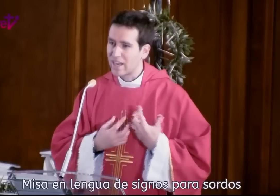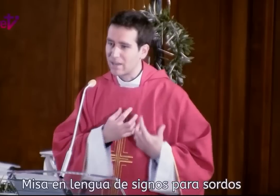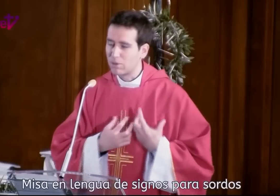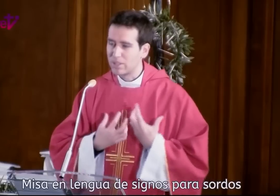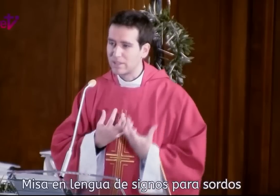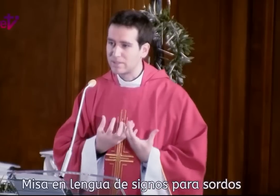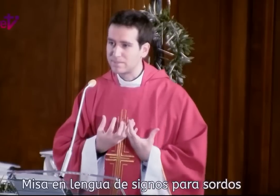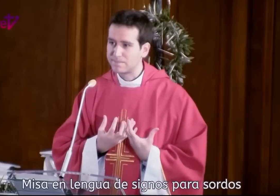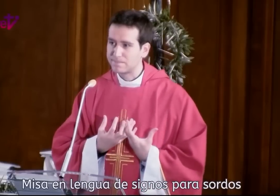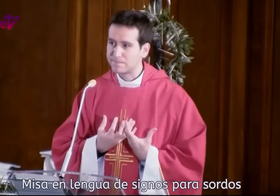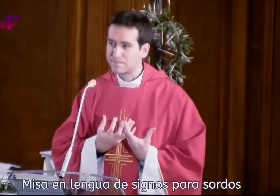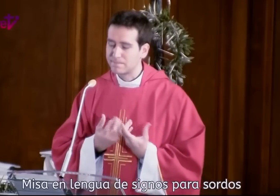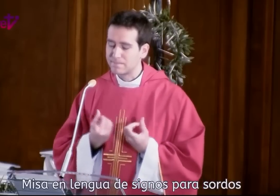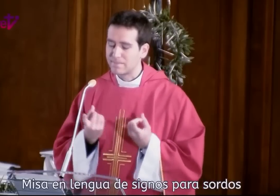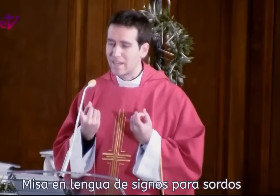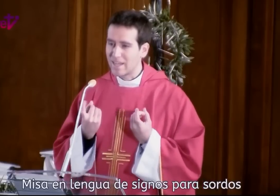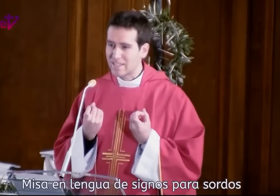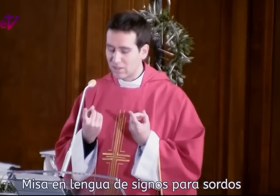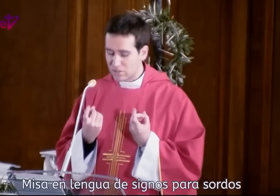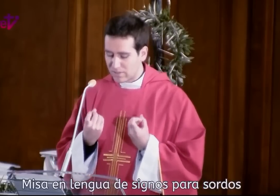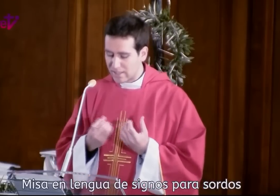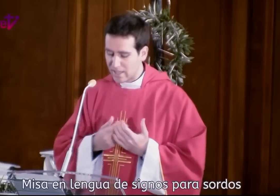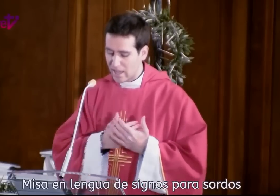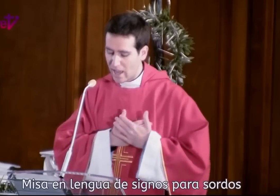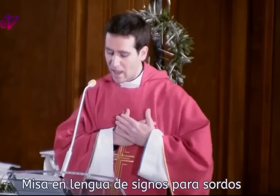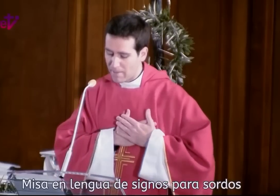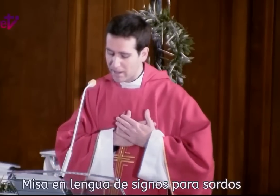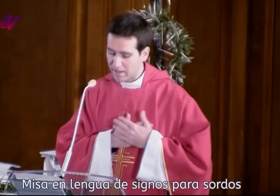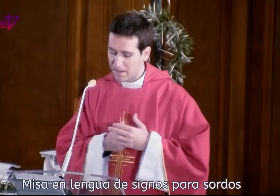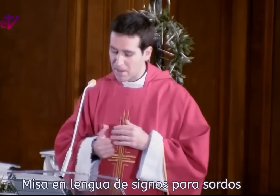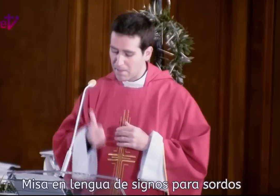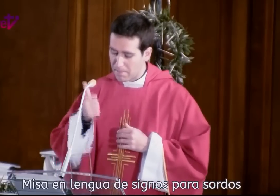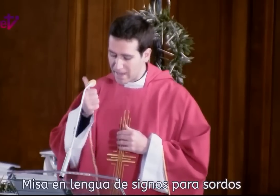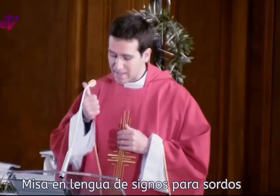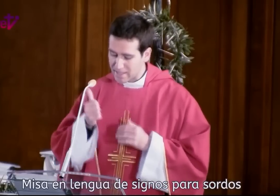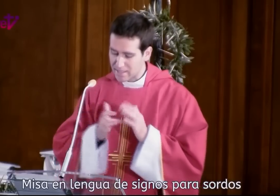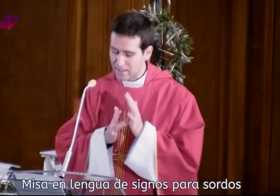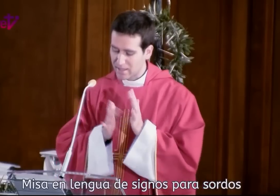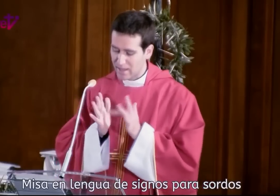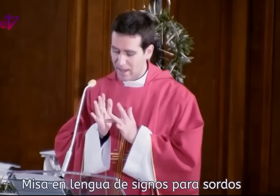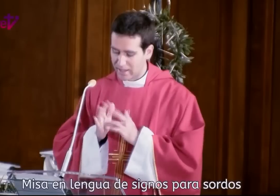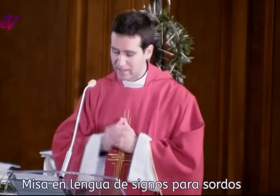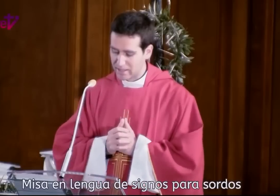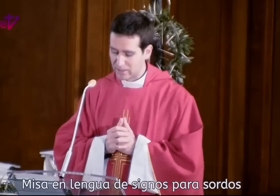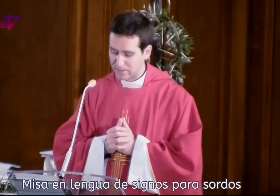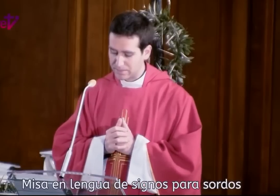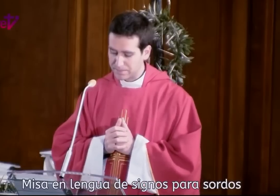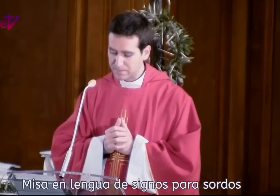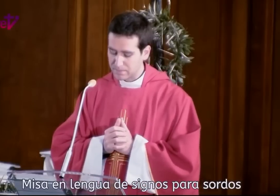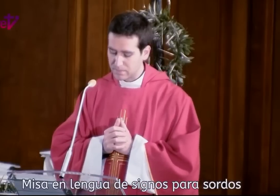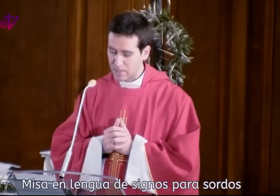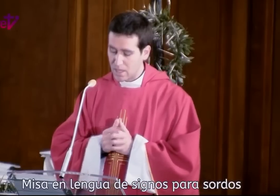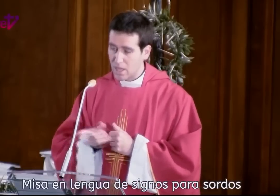no se ha removido, es que nos falta amar más a Cristo.